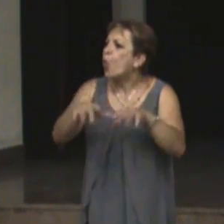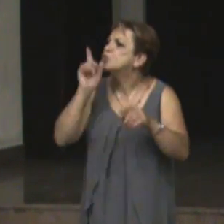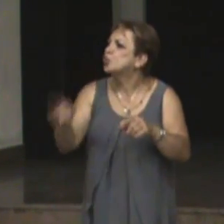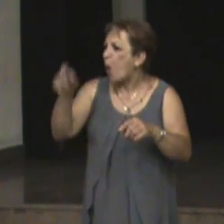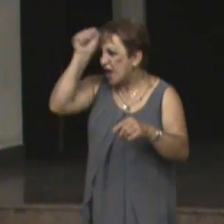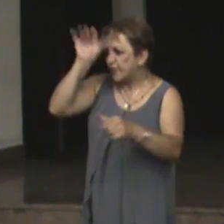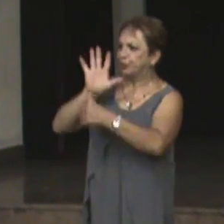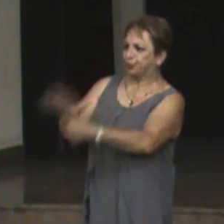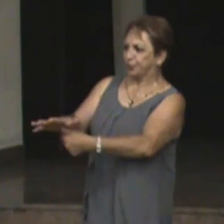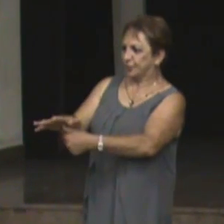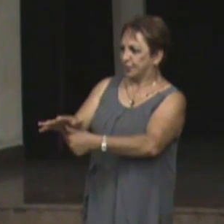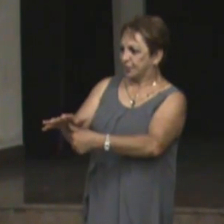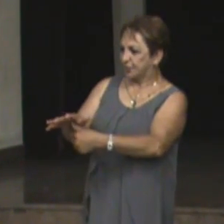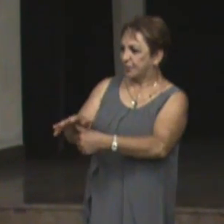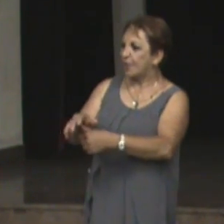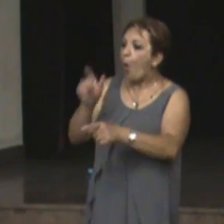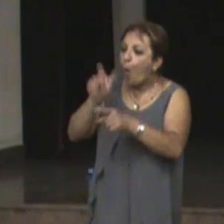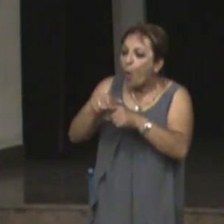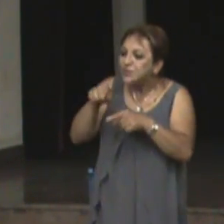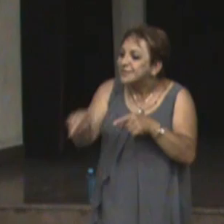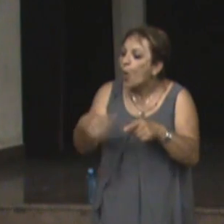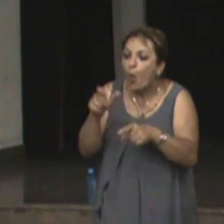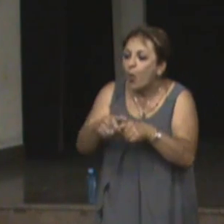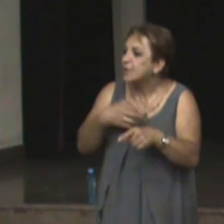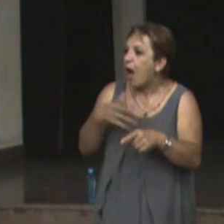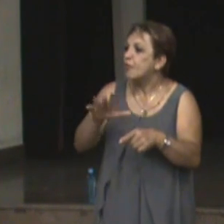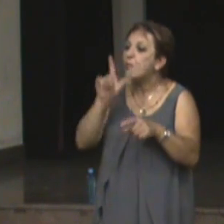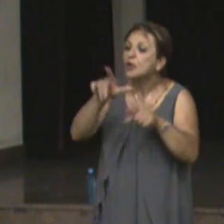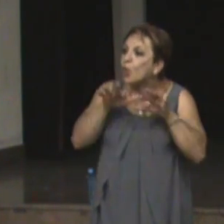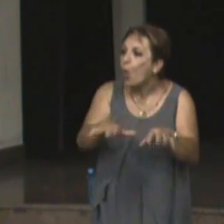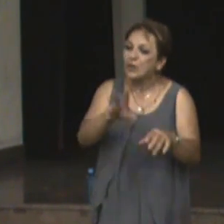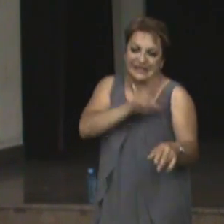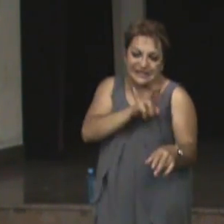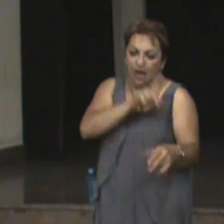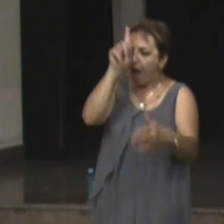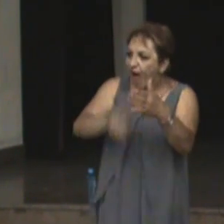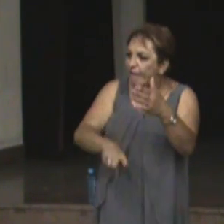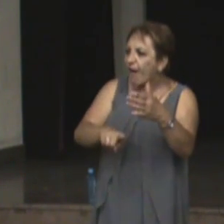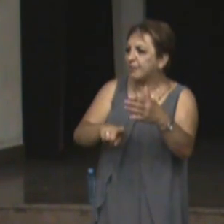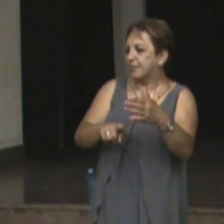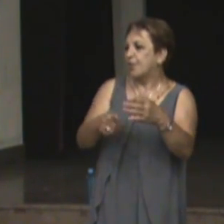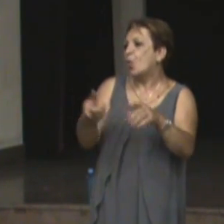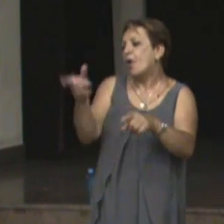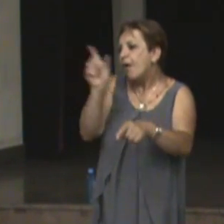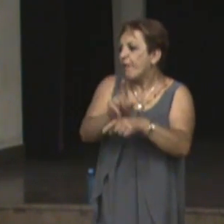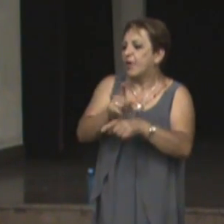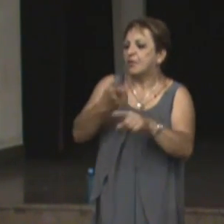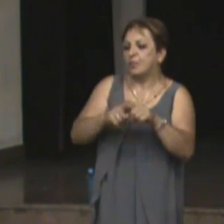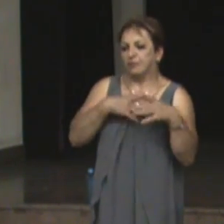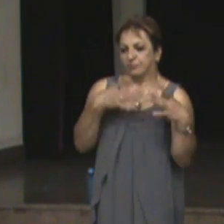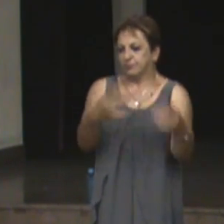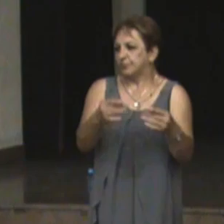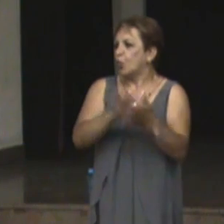որ մենք մեզ հավատացյալ ենք կոչում, այդ սիրով է և հավատքով, որով մենք պիտի կարողանանք ապրել